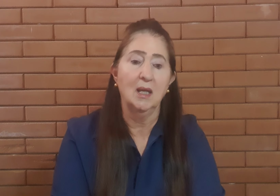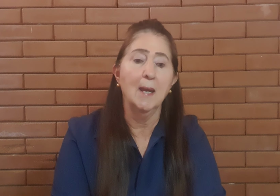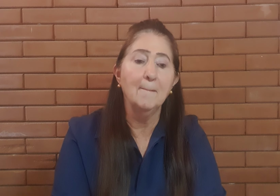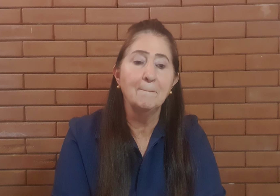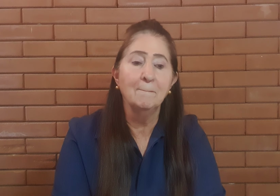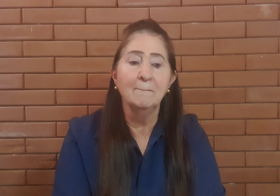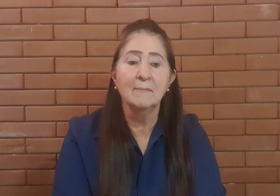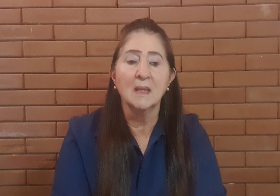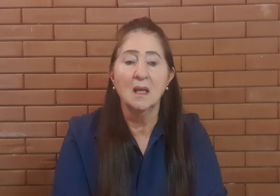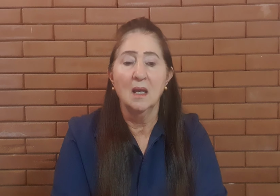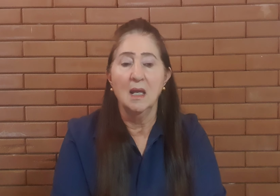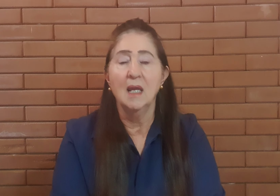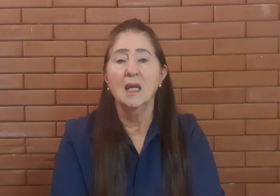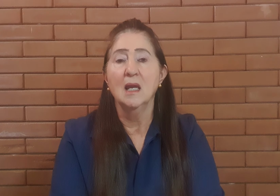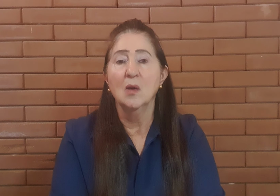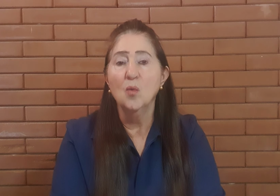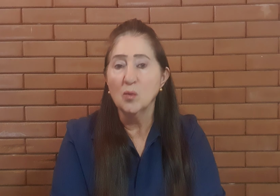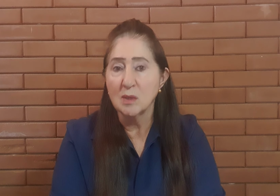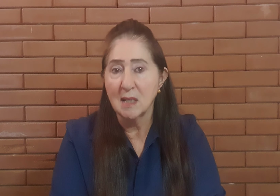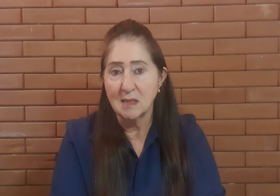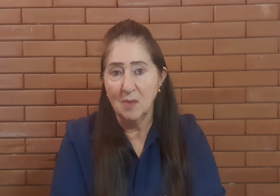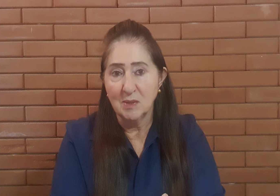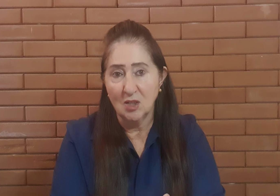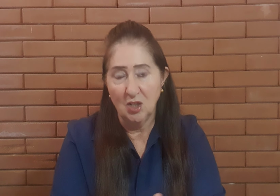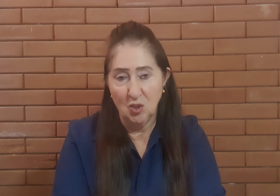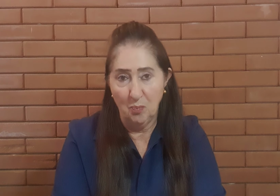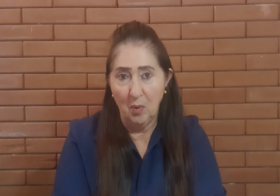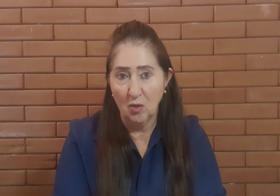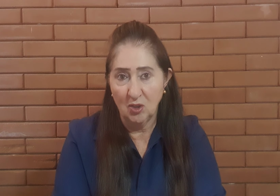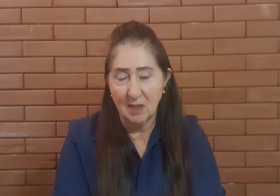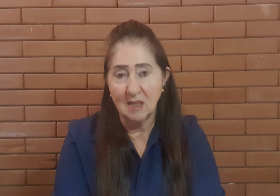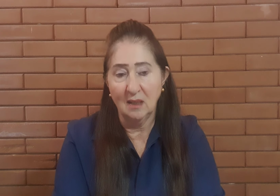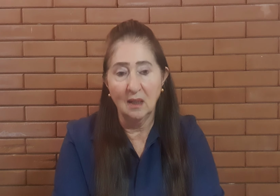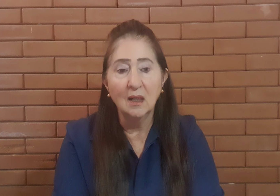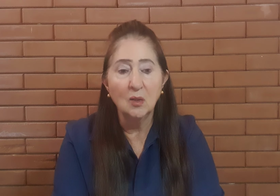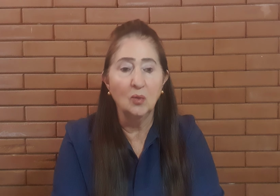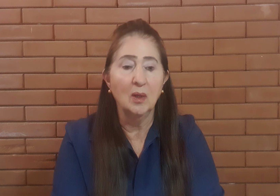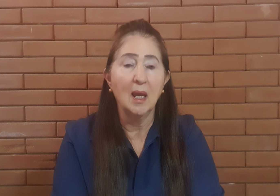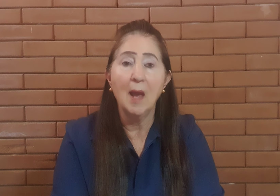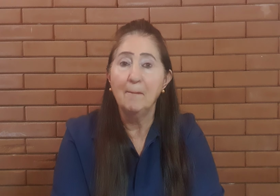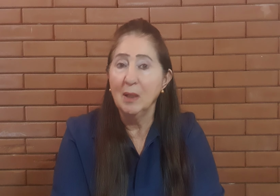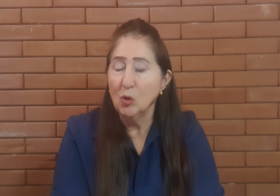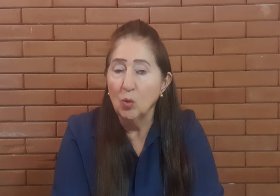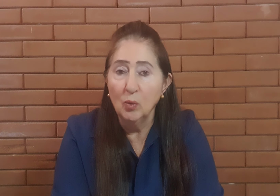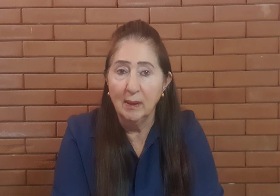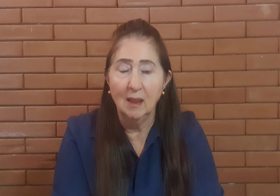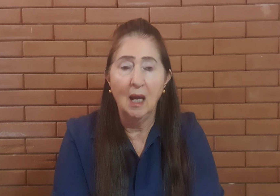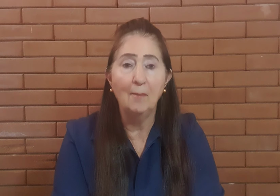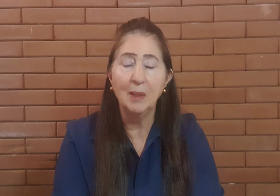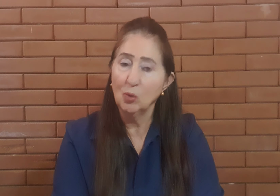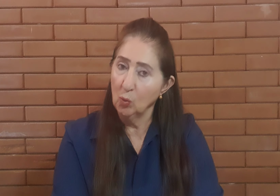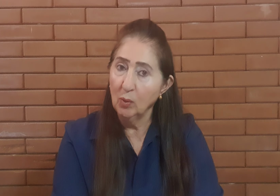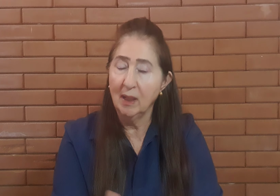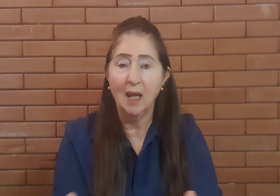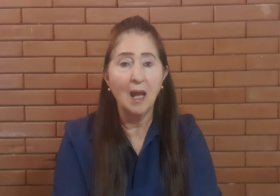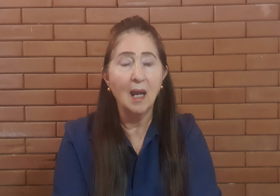né? E um dos exemplos que a gente pode estar citando é a pintura. A pintura, ela é